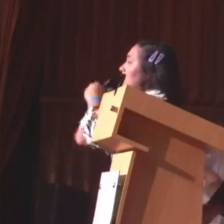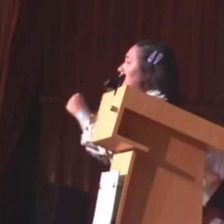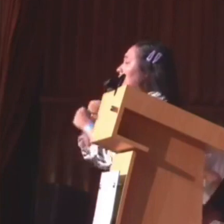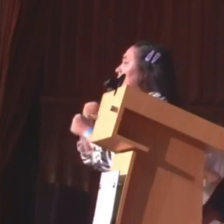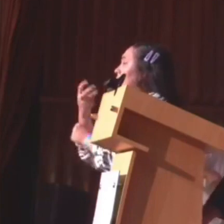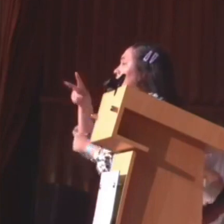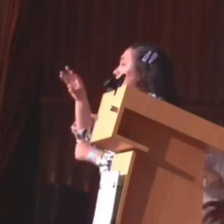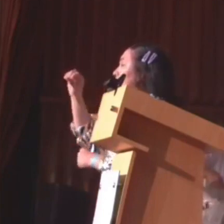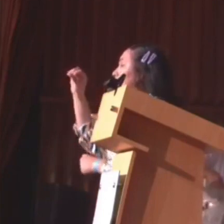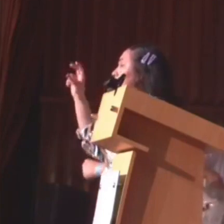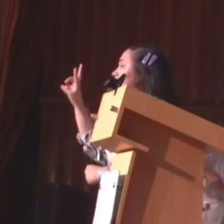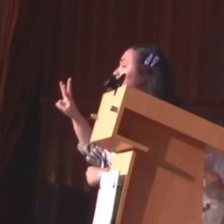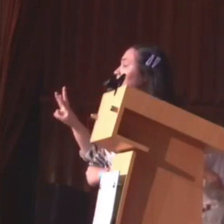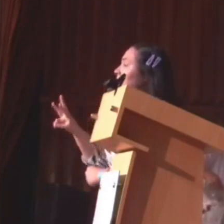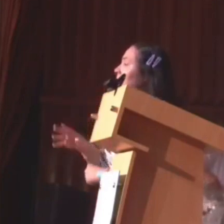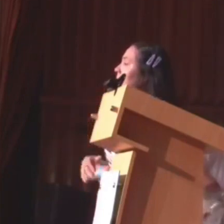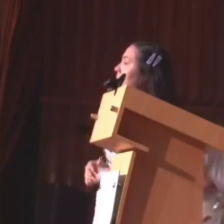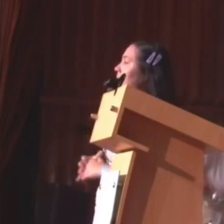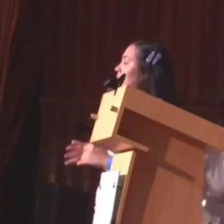en una convención.